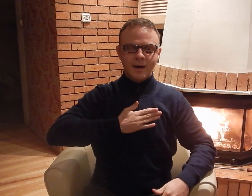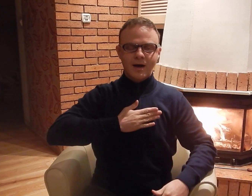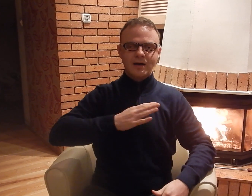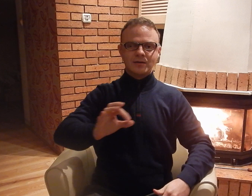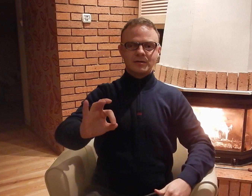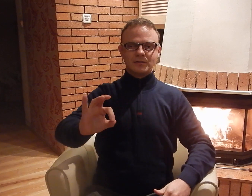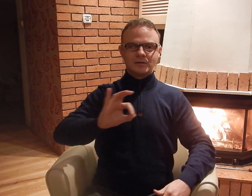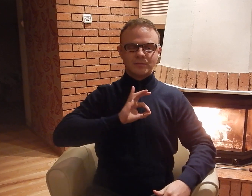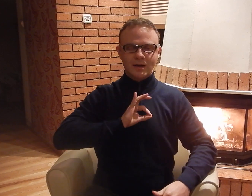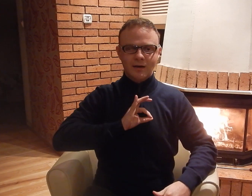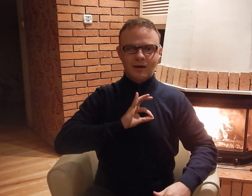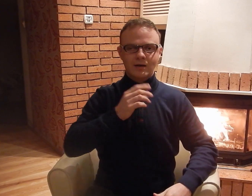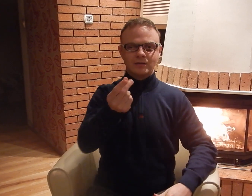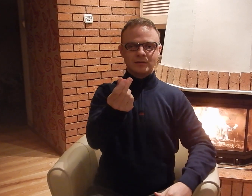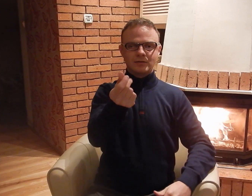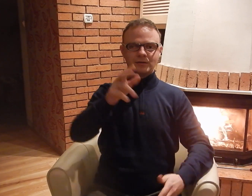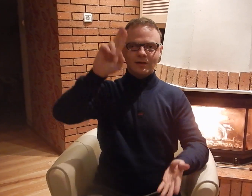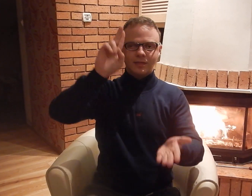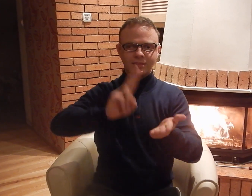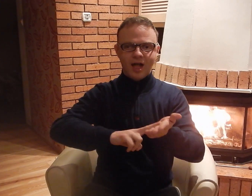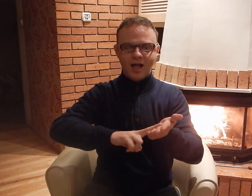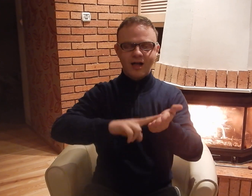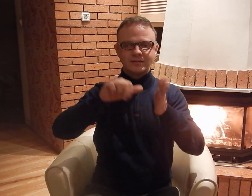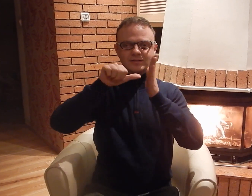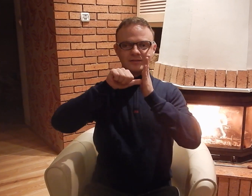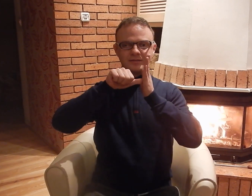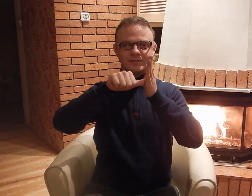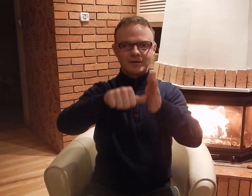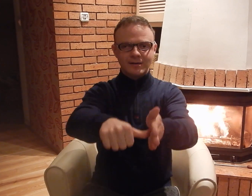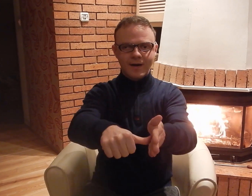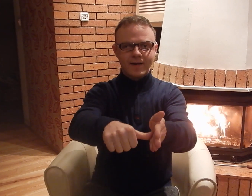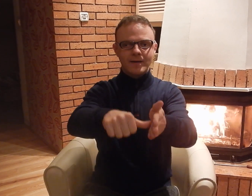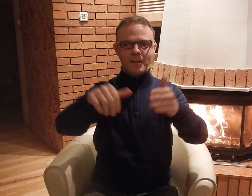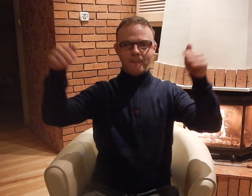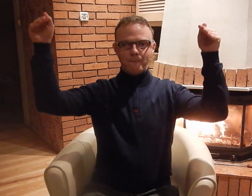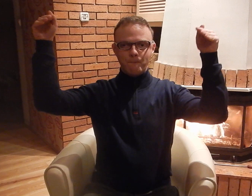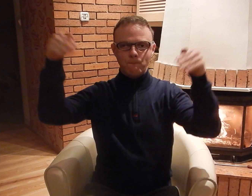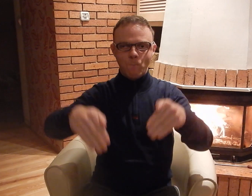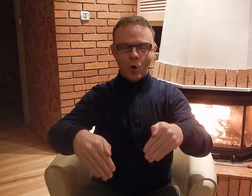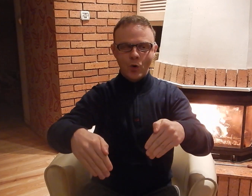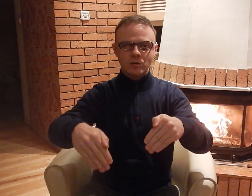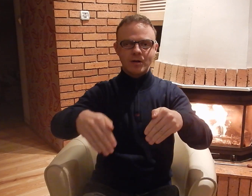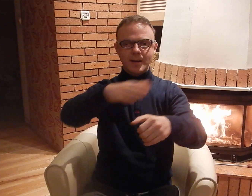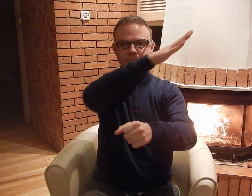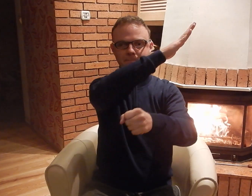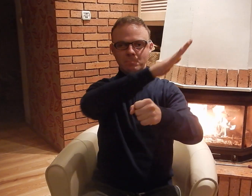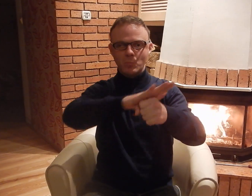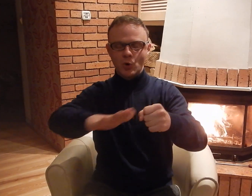Teraz mam swoje pieniądze na wyprawę i